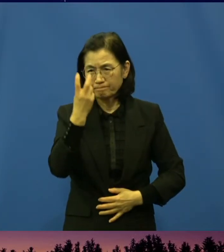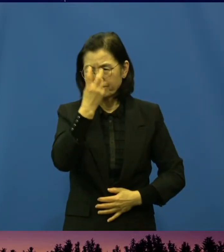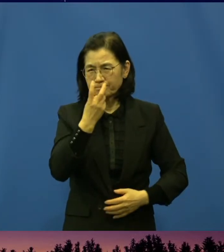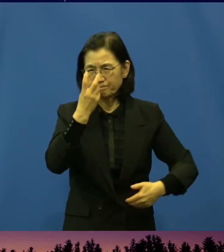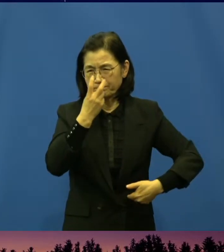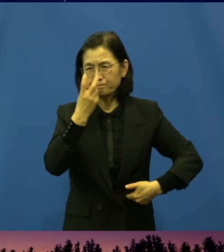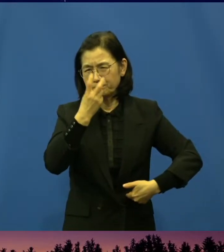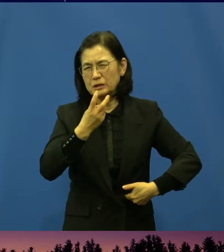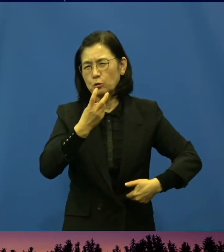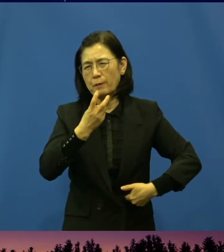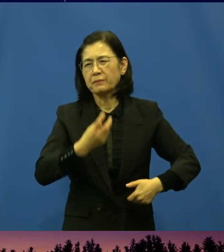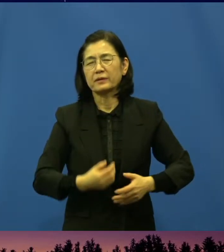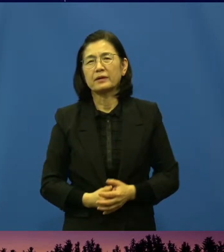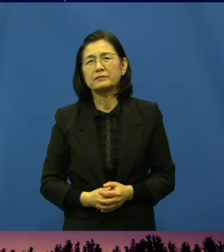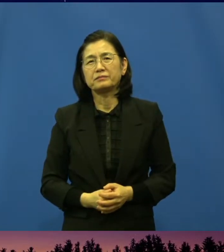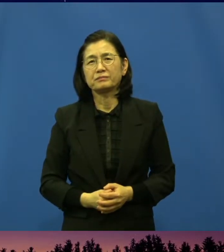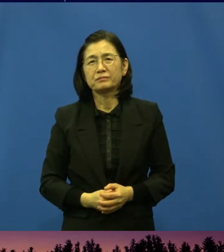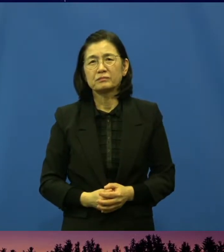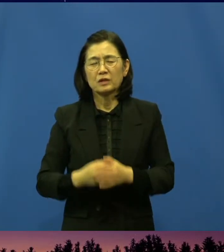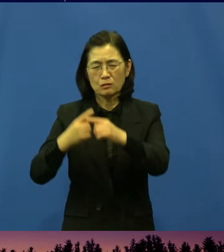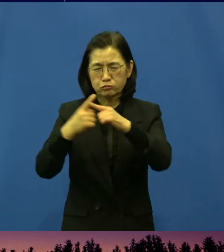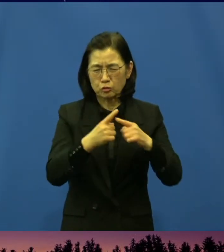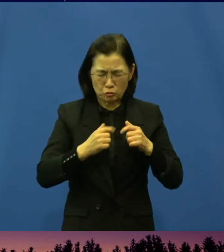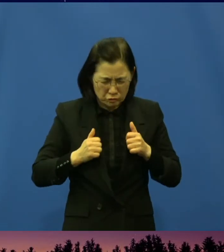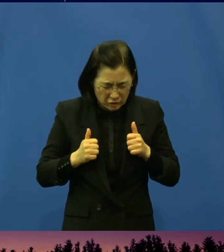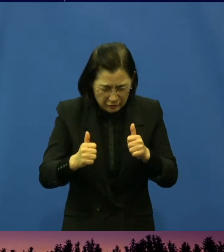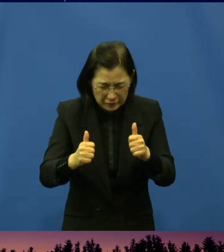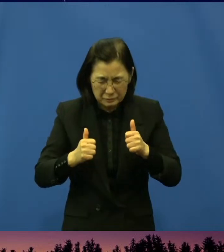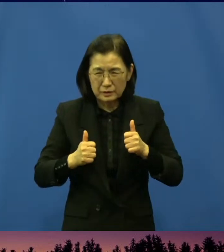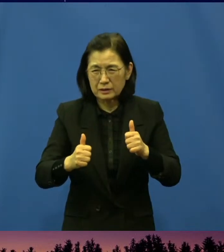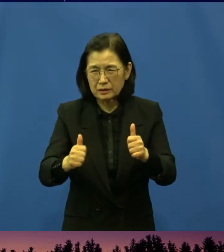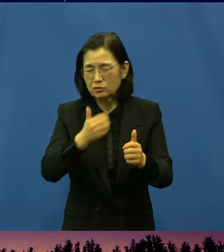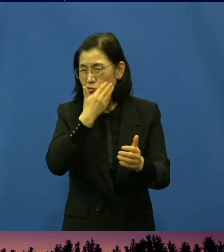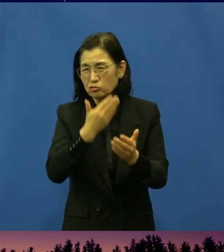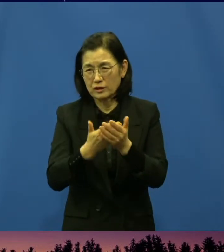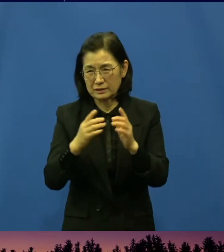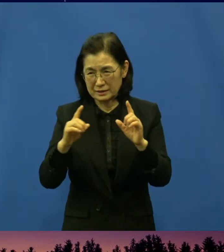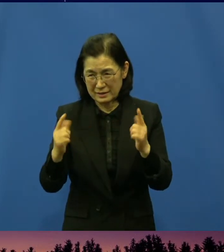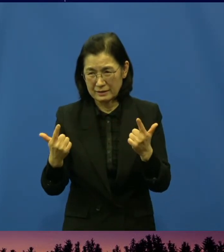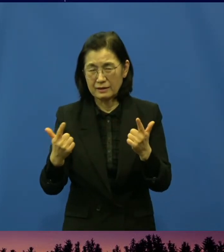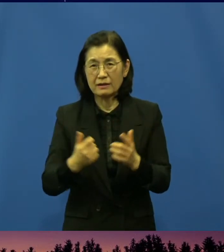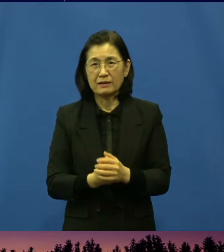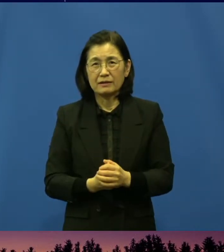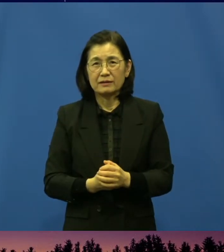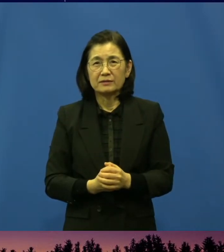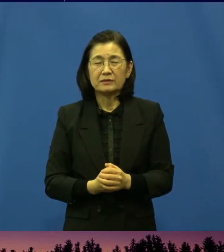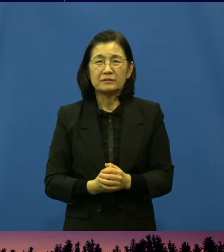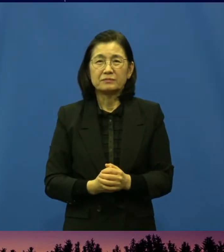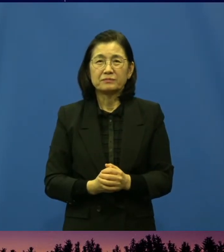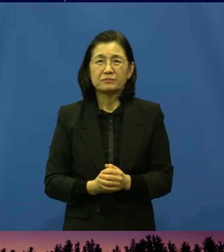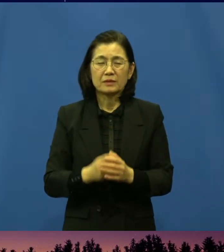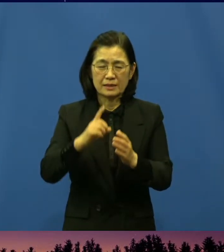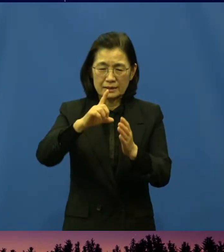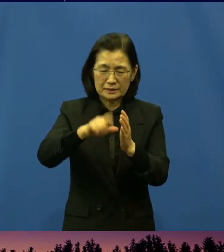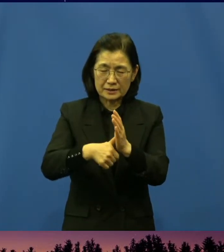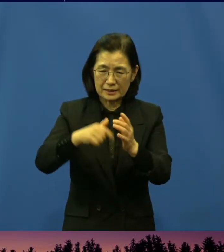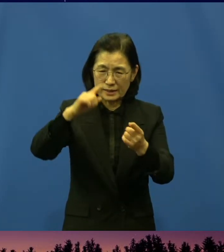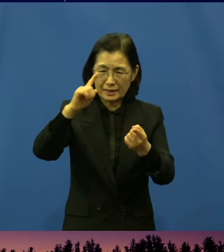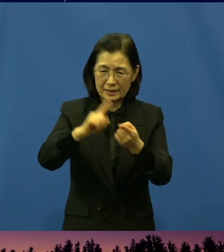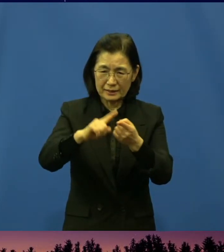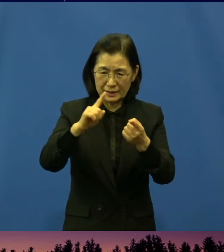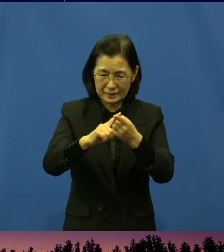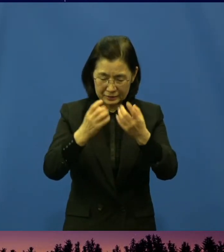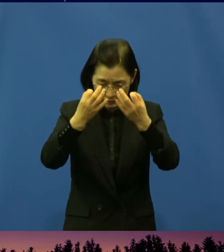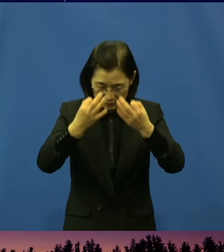거예요. 자, 성찰, 시간에 대한 성찰을 하지 않으면 시간의 반복만 있게 된다는 거예요. 시간의